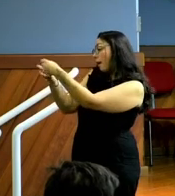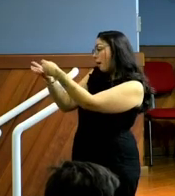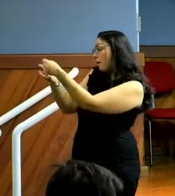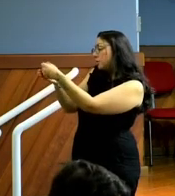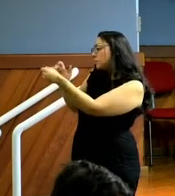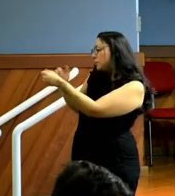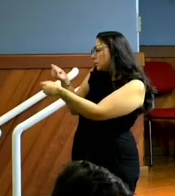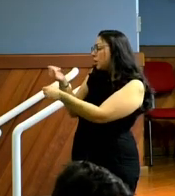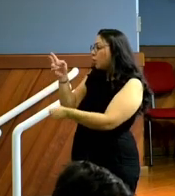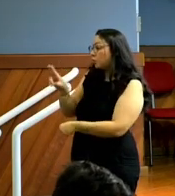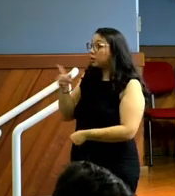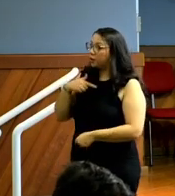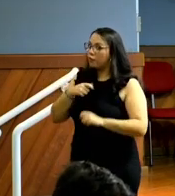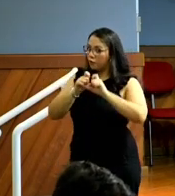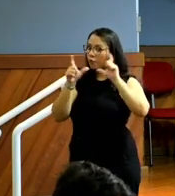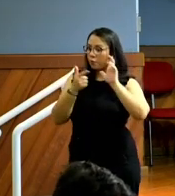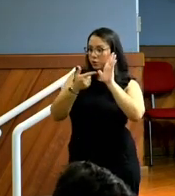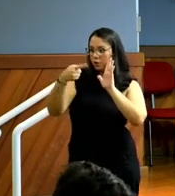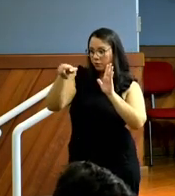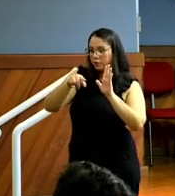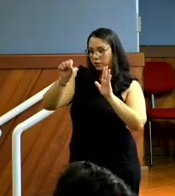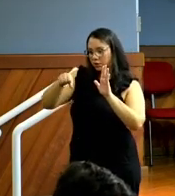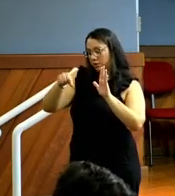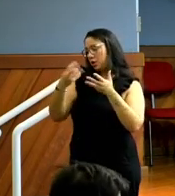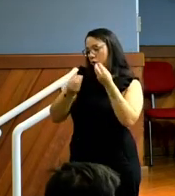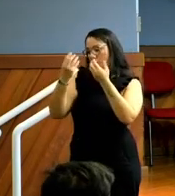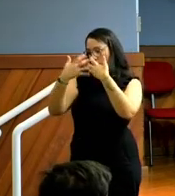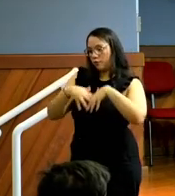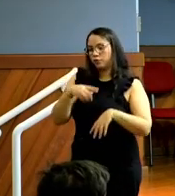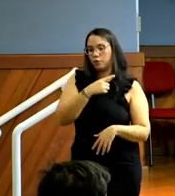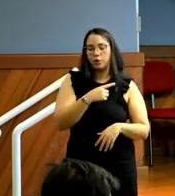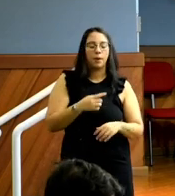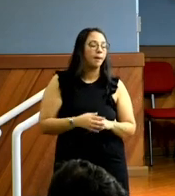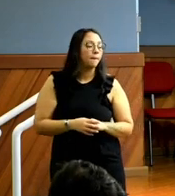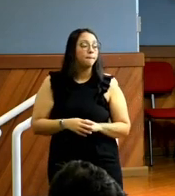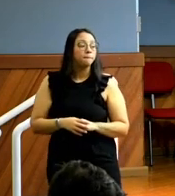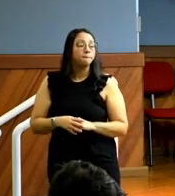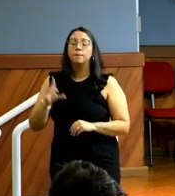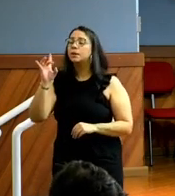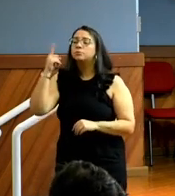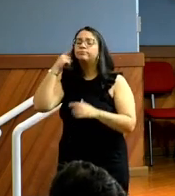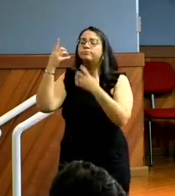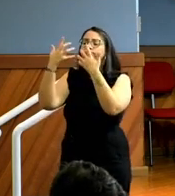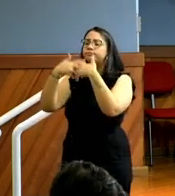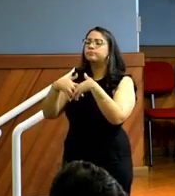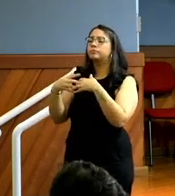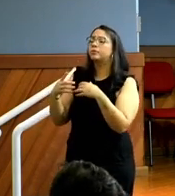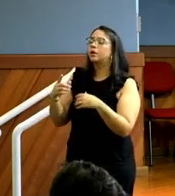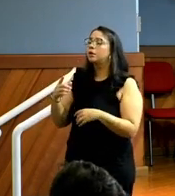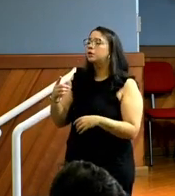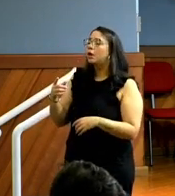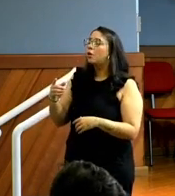justamente nessa chave. Eu vou mostrar. Vou até mostrar para vocês os campos que a gente usa. E aí, só para pensar, né, que lá no